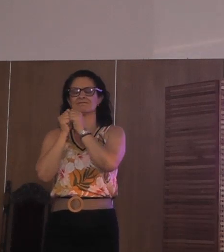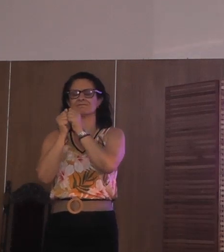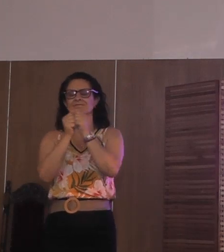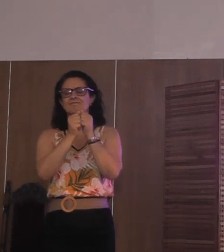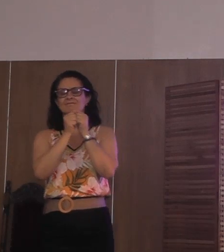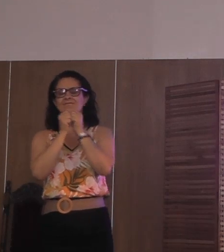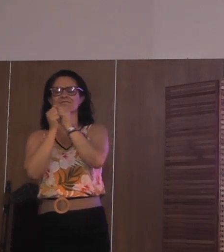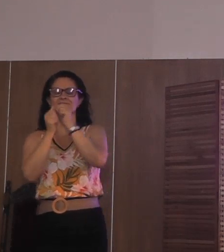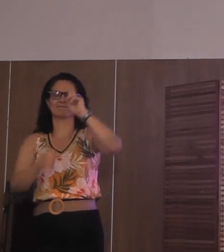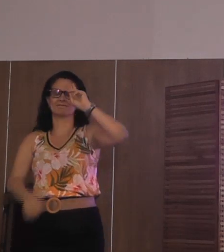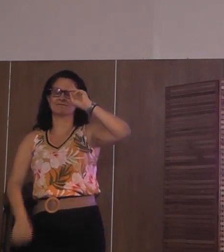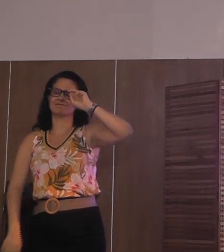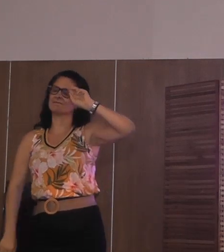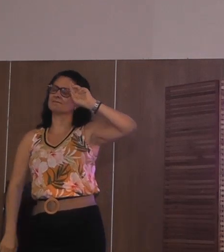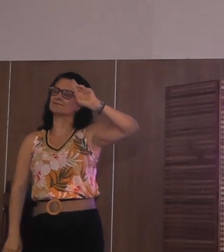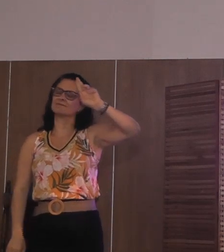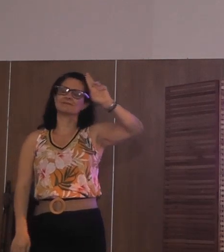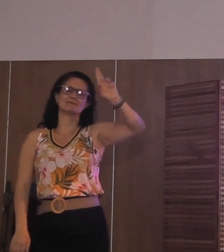Senhor.